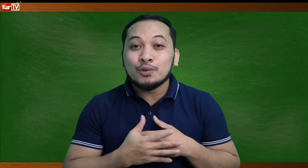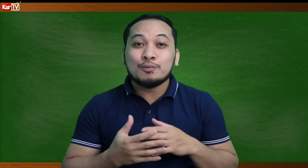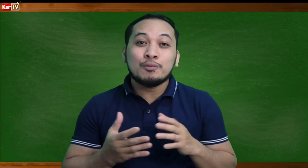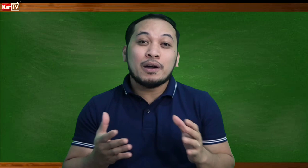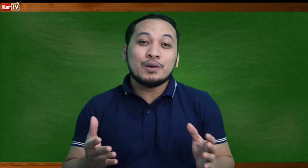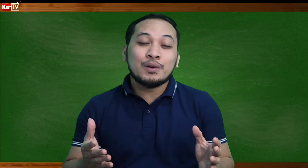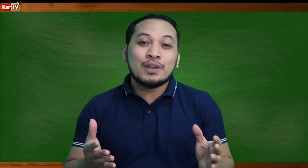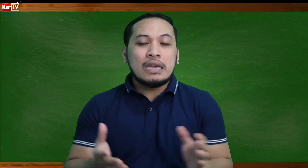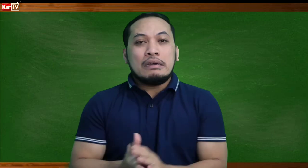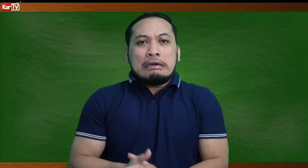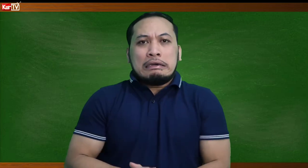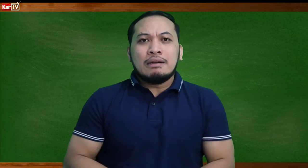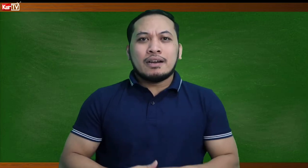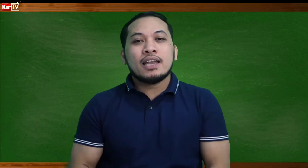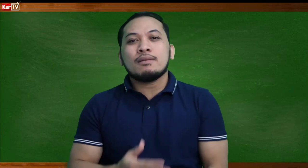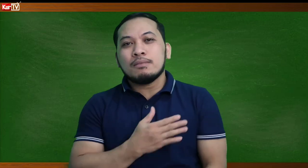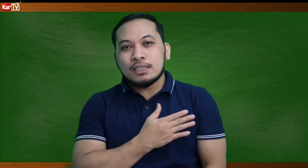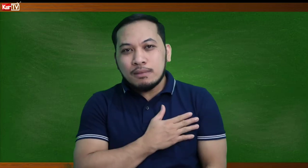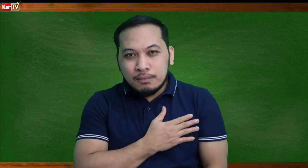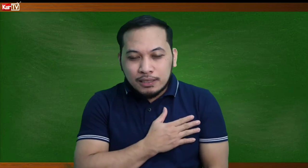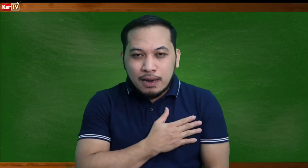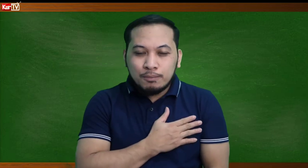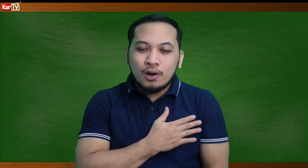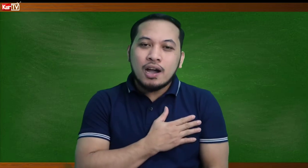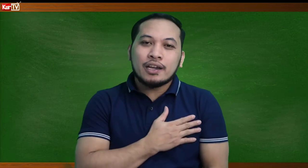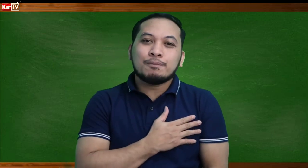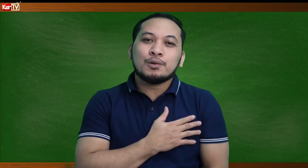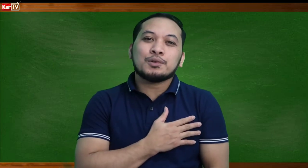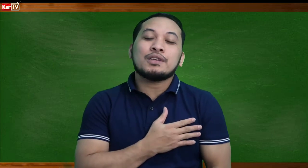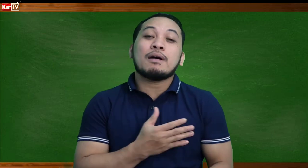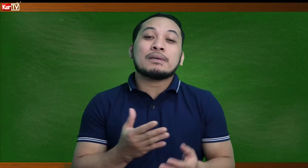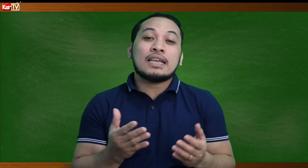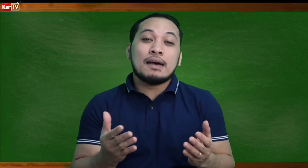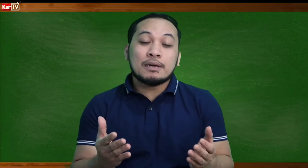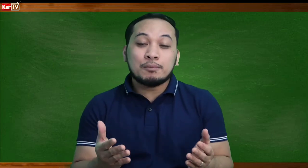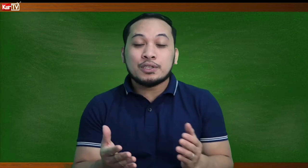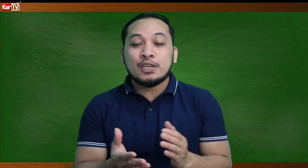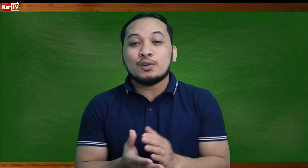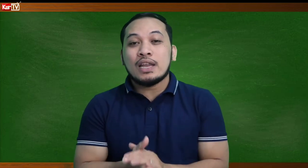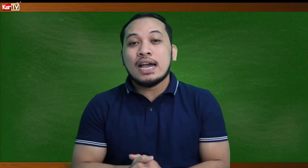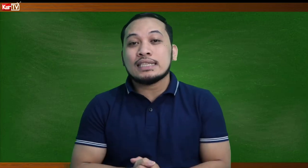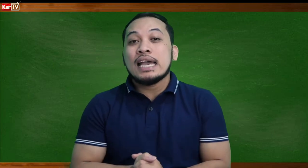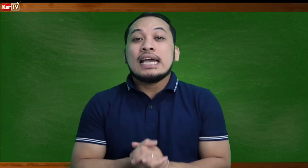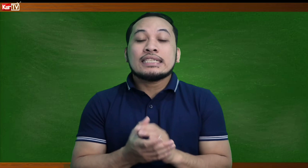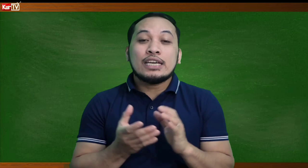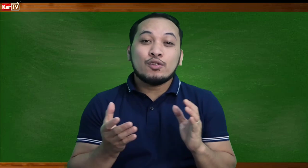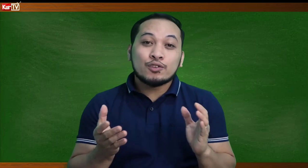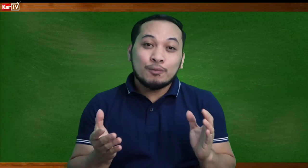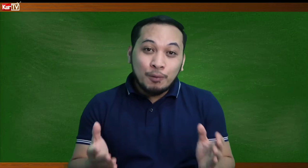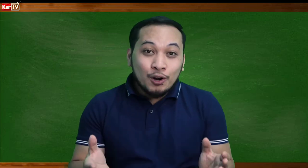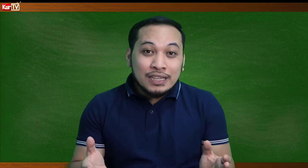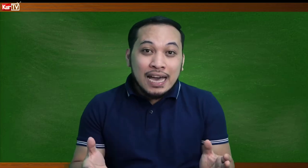ko po, Panginoon. Kaya naman matabang-mataba po ang aking puso na magpasalamat po sa inyong lahat, sa inyong suporta